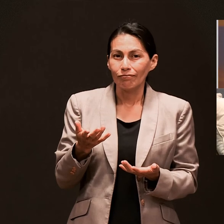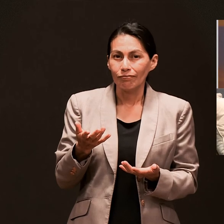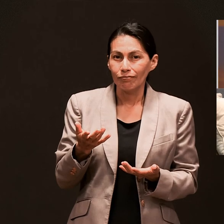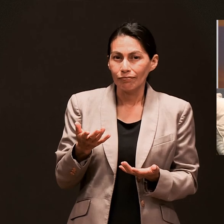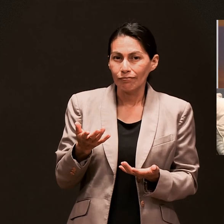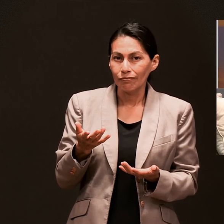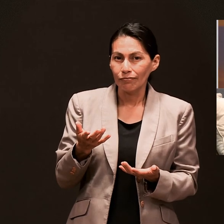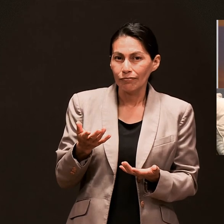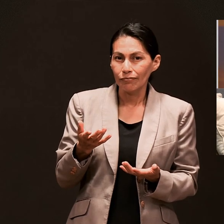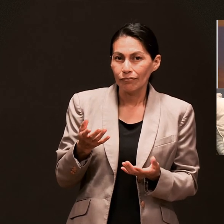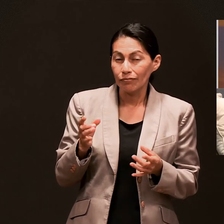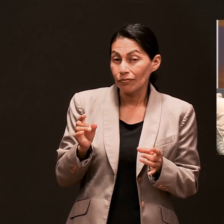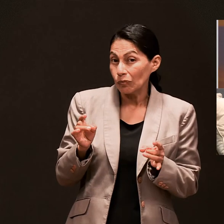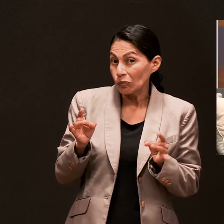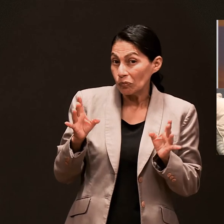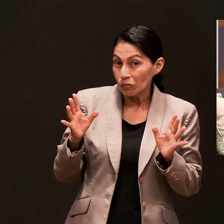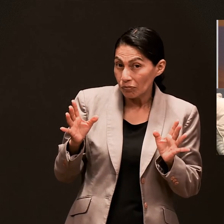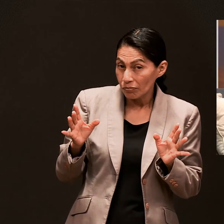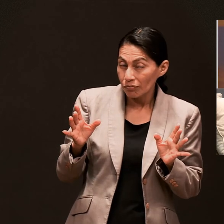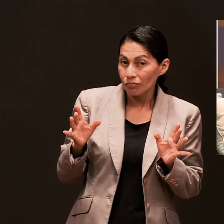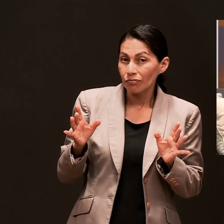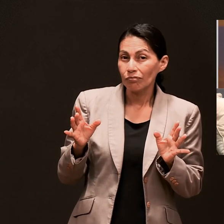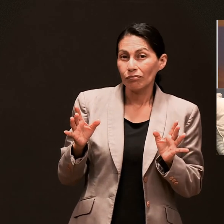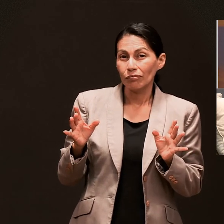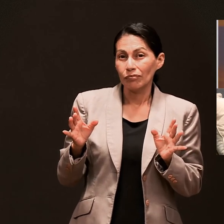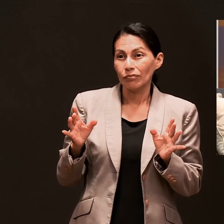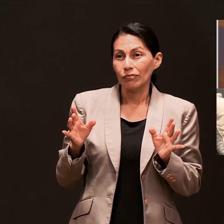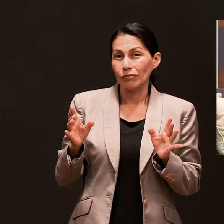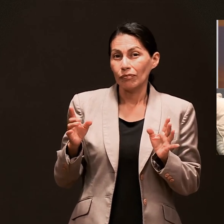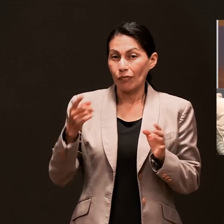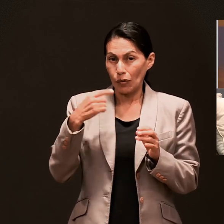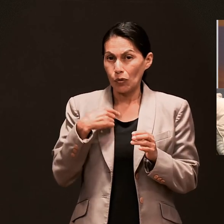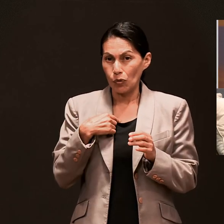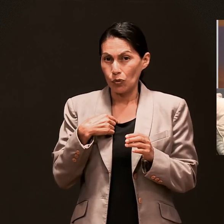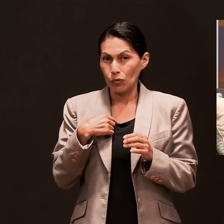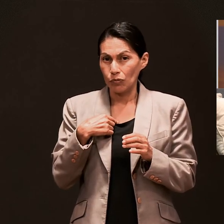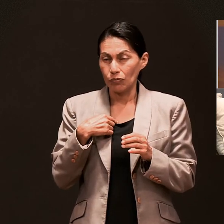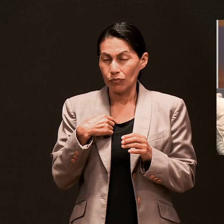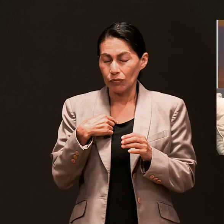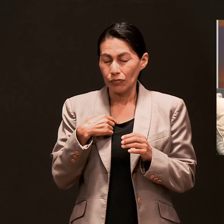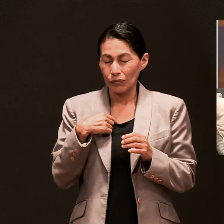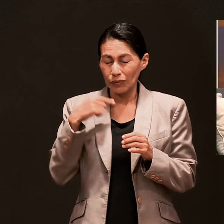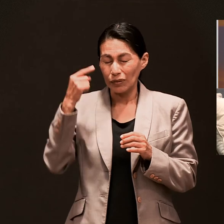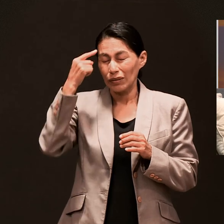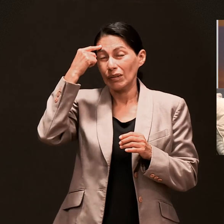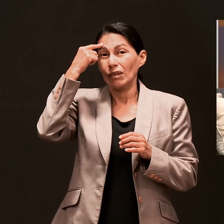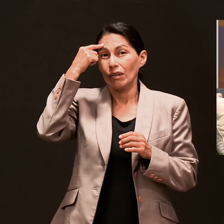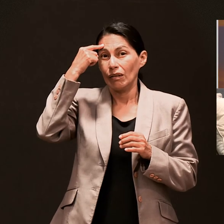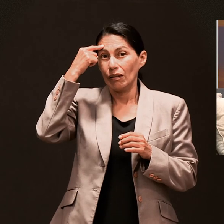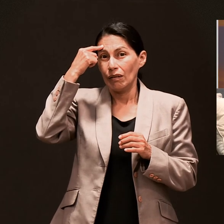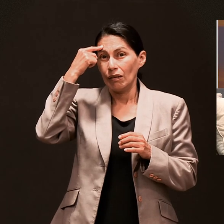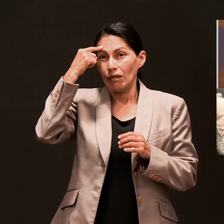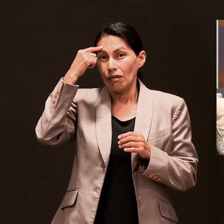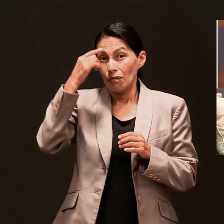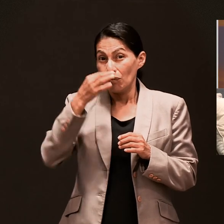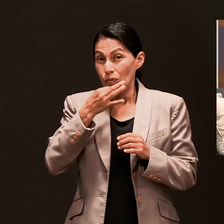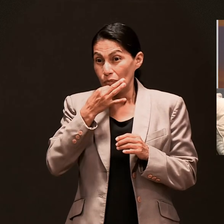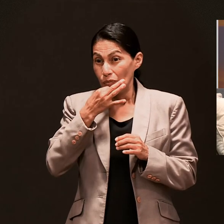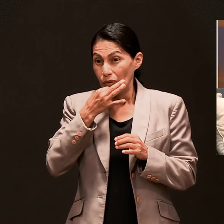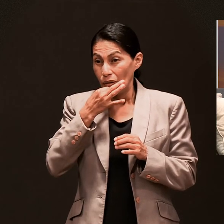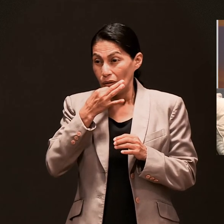por alguna razón sucedió de de salirme de tener el